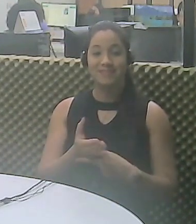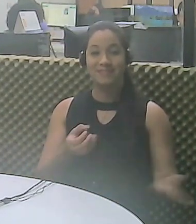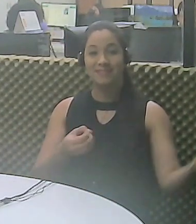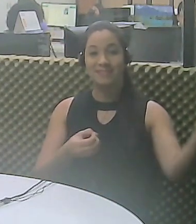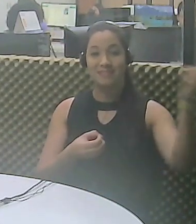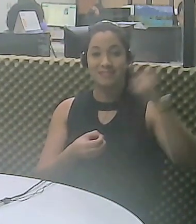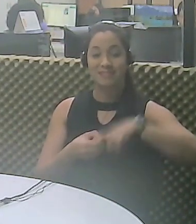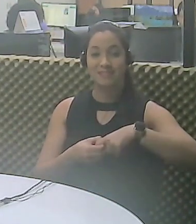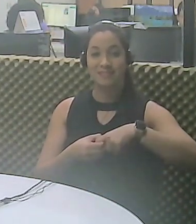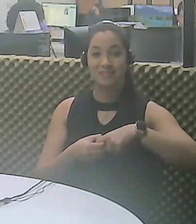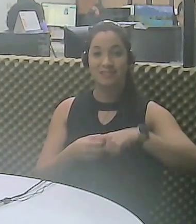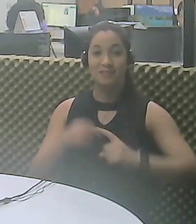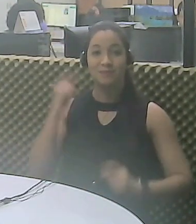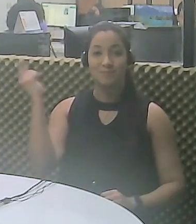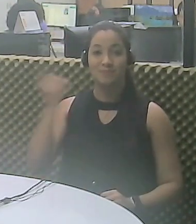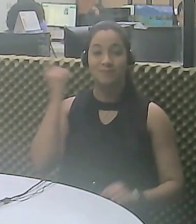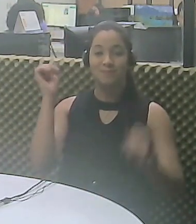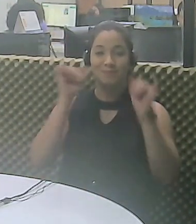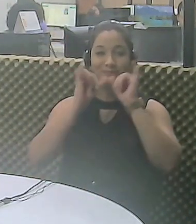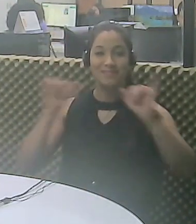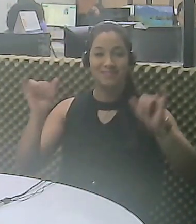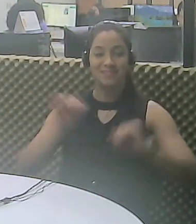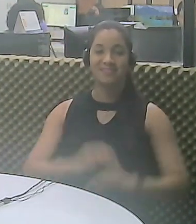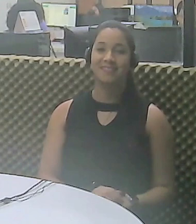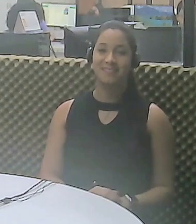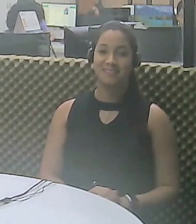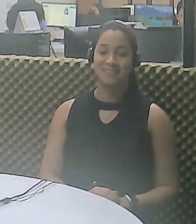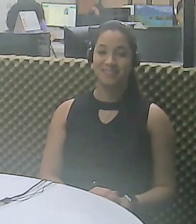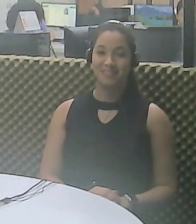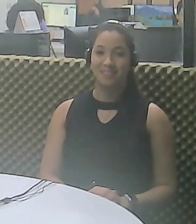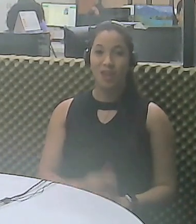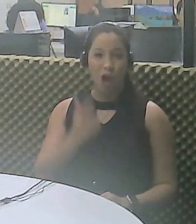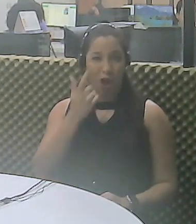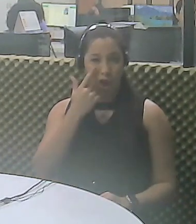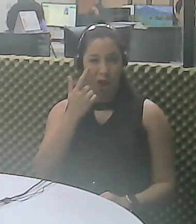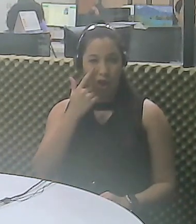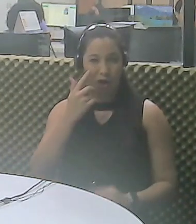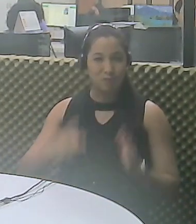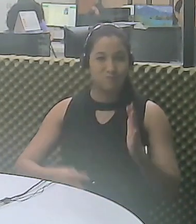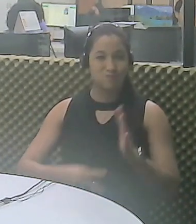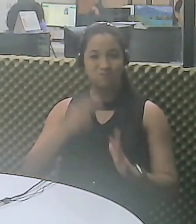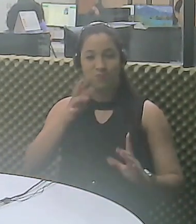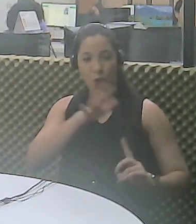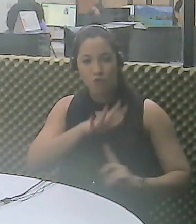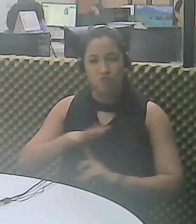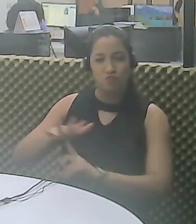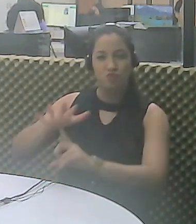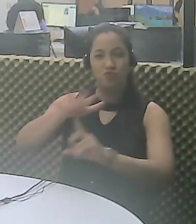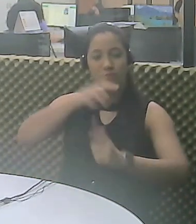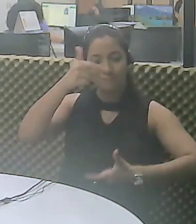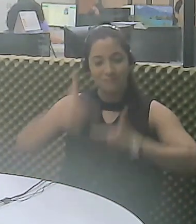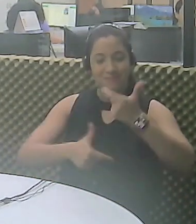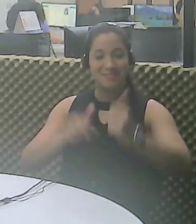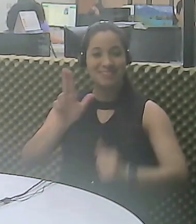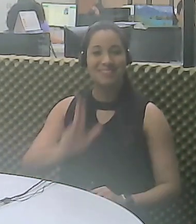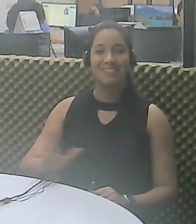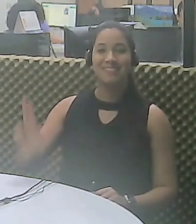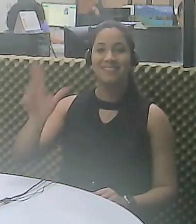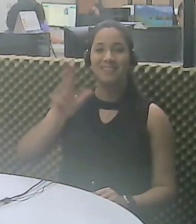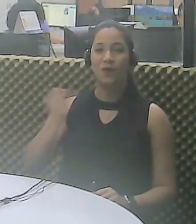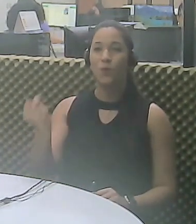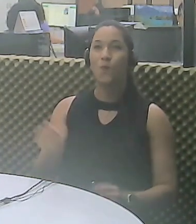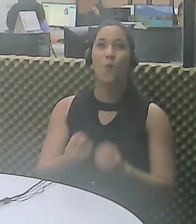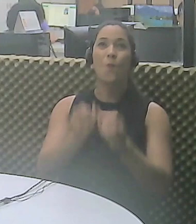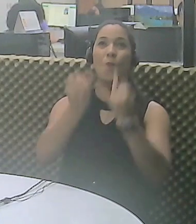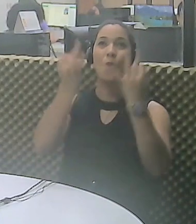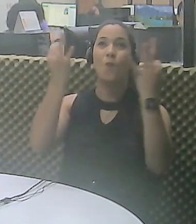breve intervalo e na volta tem giro de notícias. Pessoal, vem aí o segundo mega feirão de empregos de Uberlândia. Tem milhares